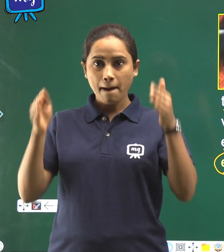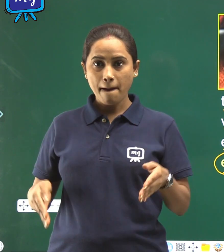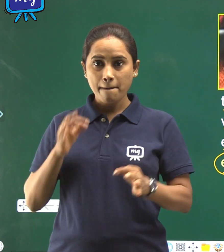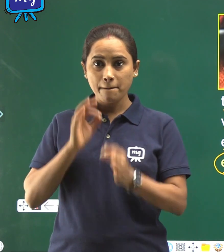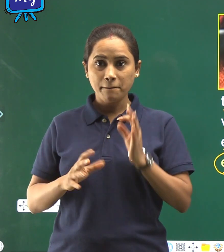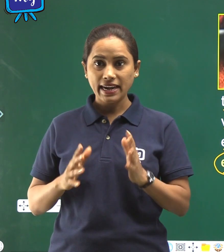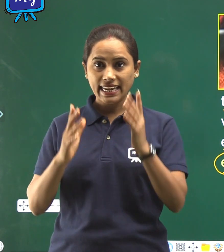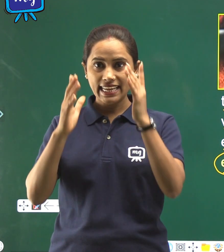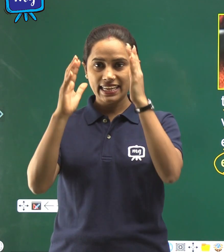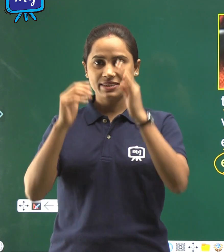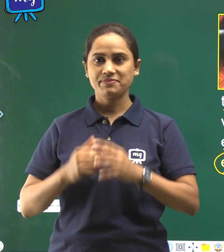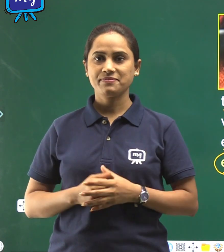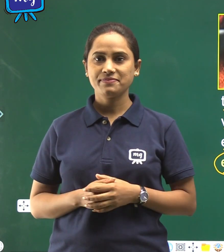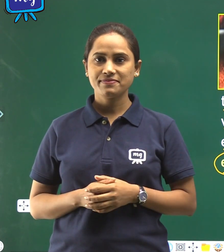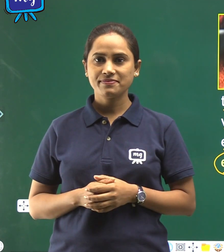भट्टी.